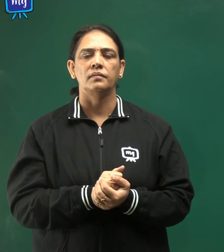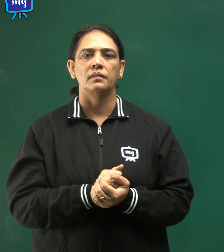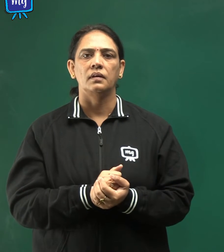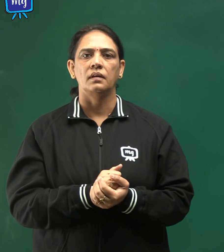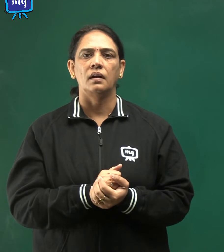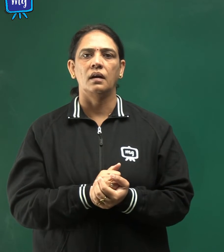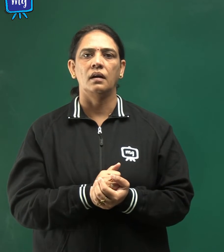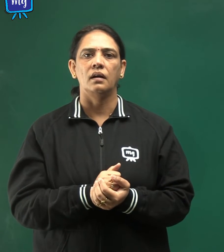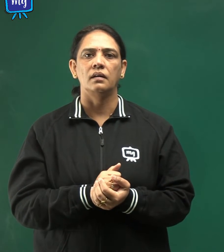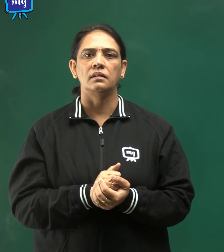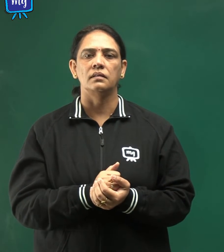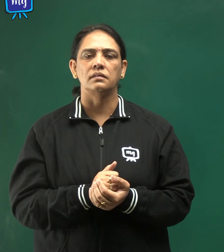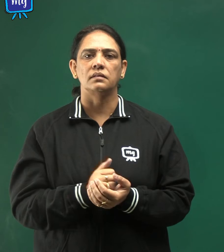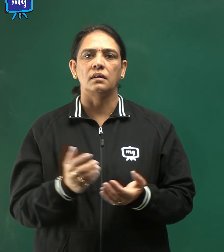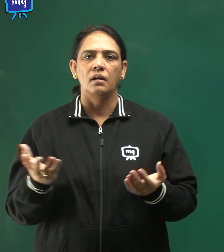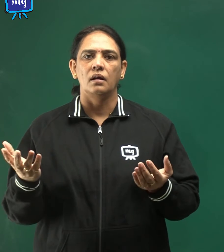परिणामों की संख्या।